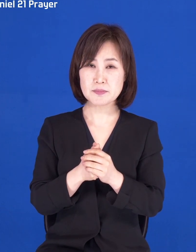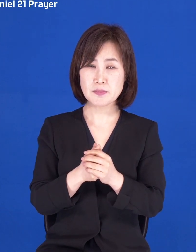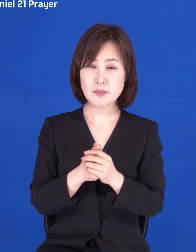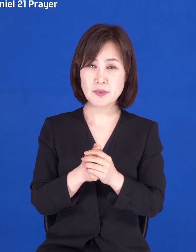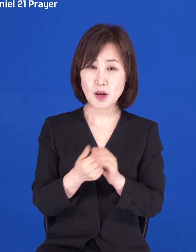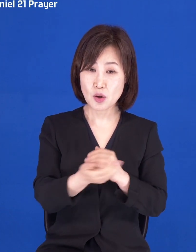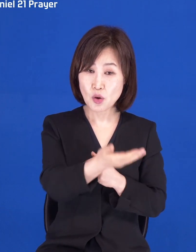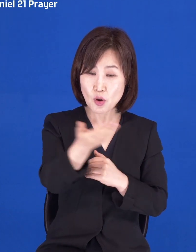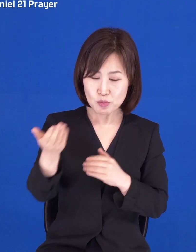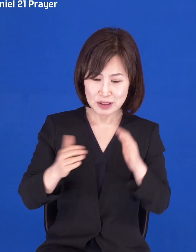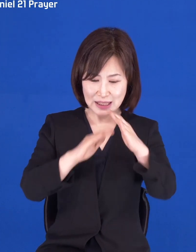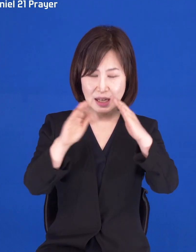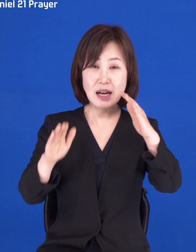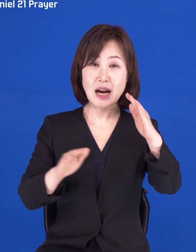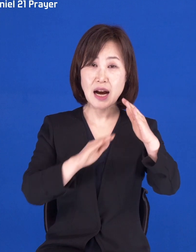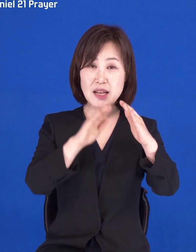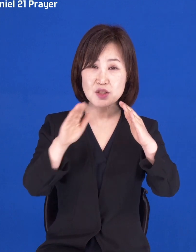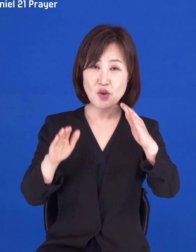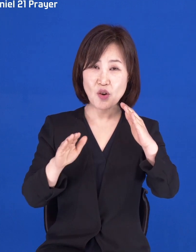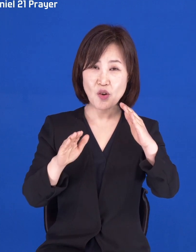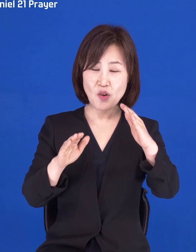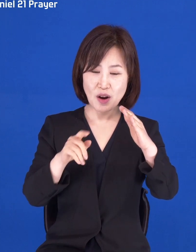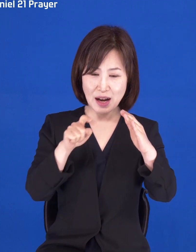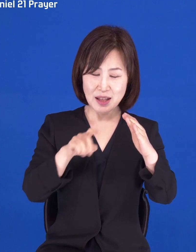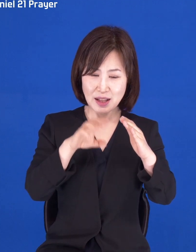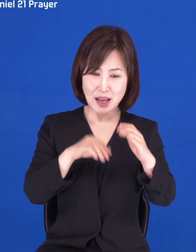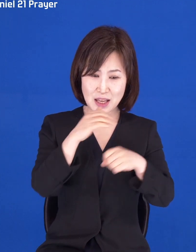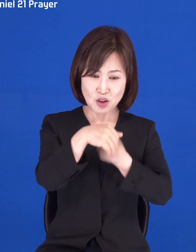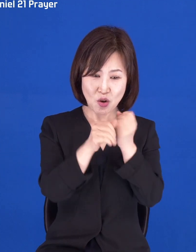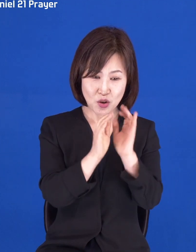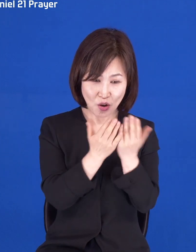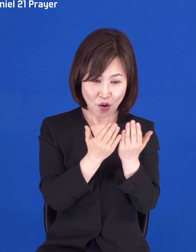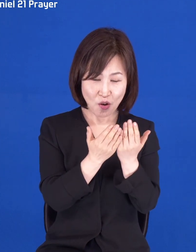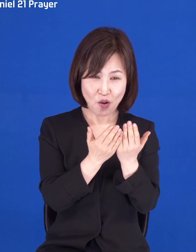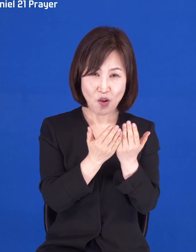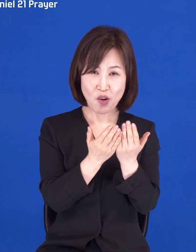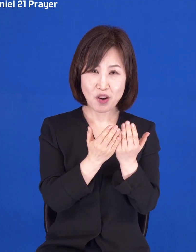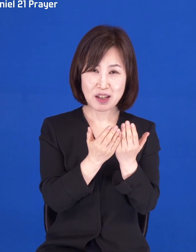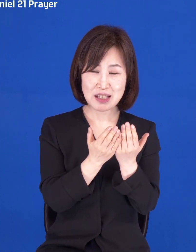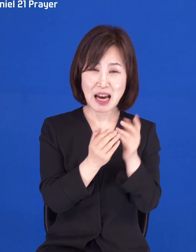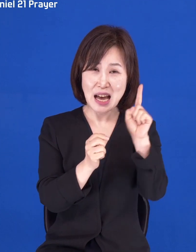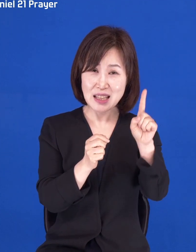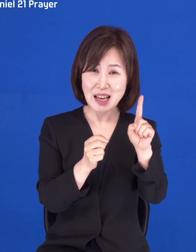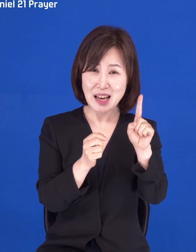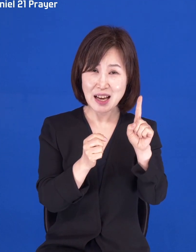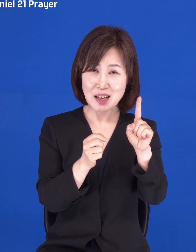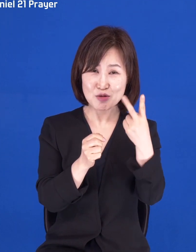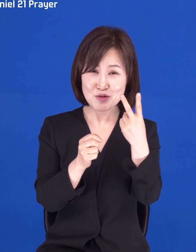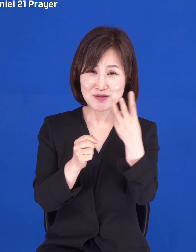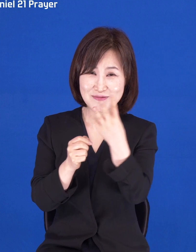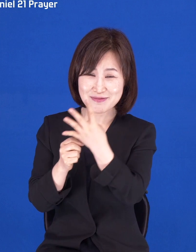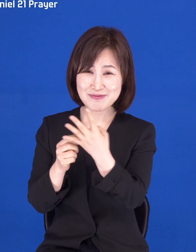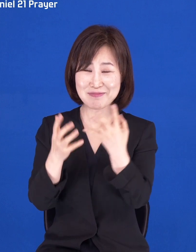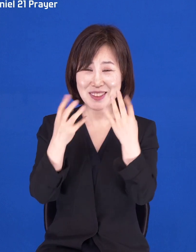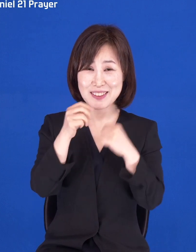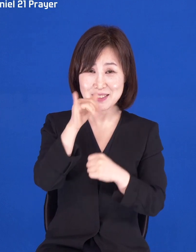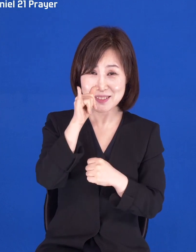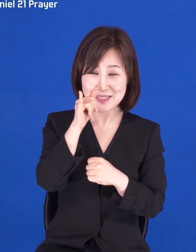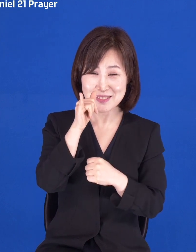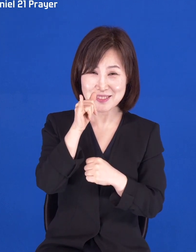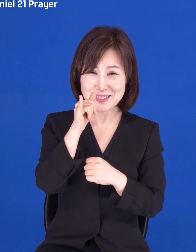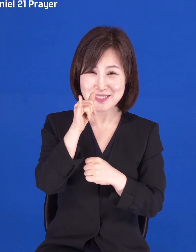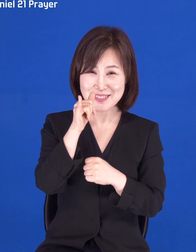여러분들은 가정에 성경책이 한 권 이상은 다 있으시죠? 한 권도 없으신